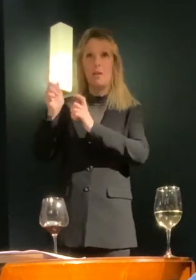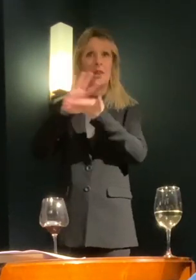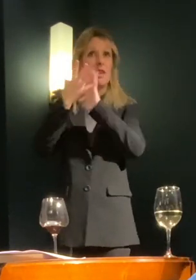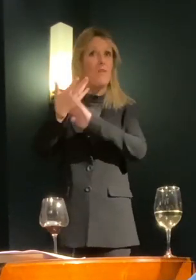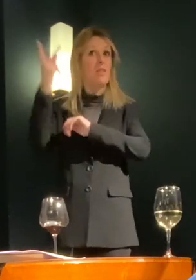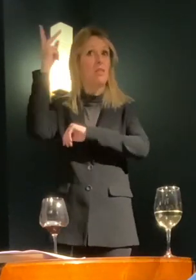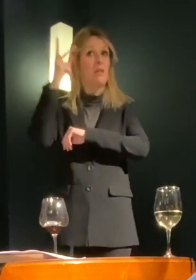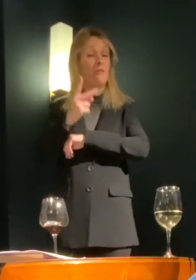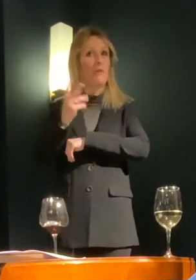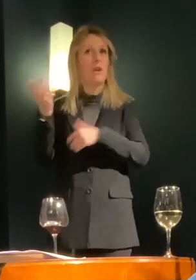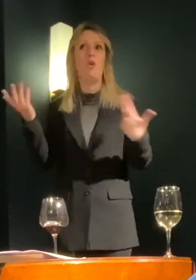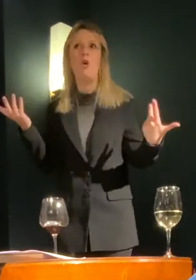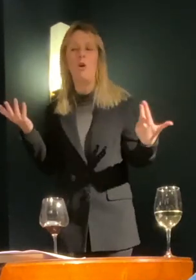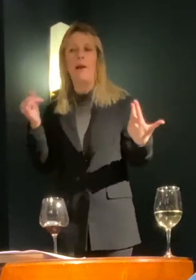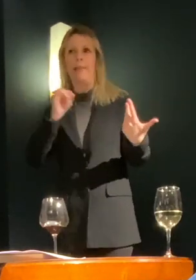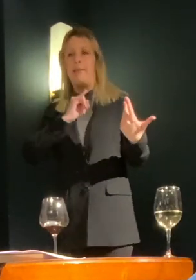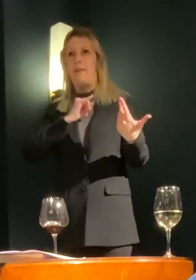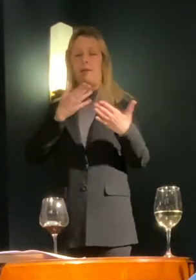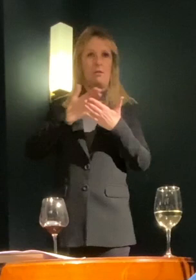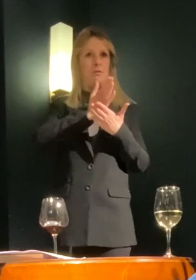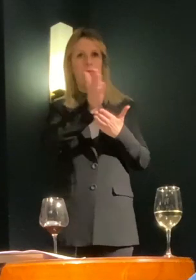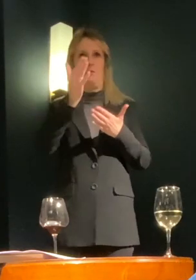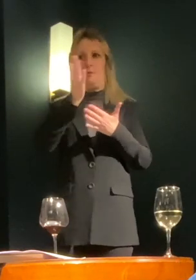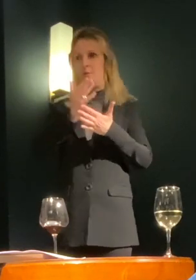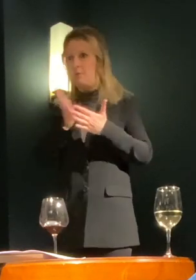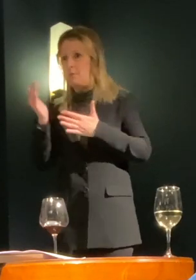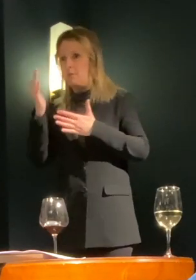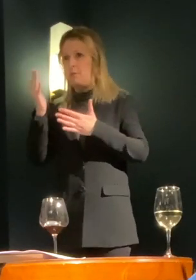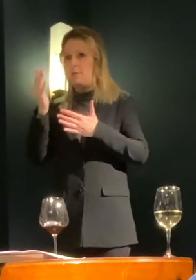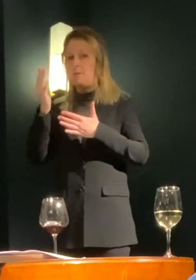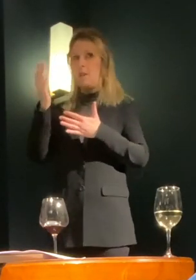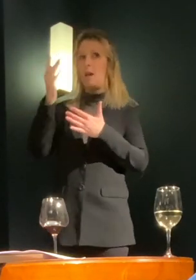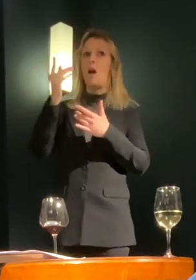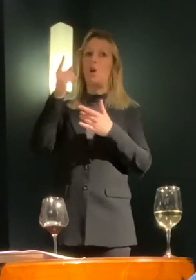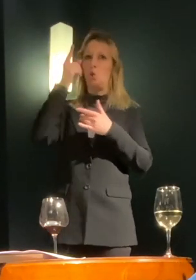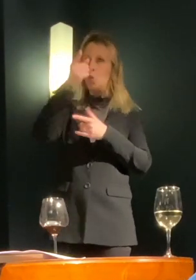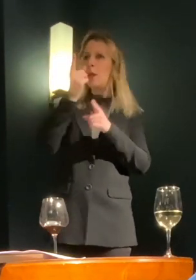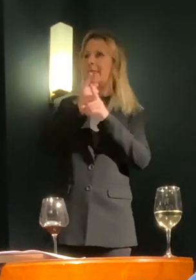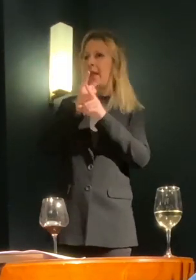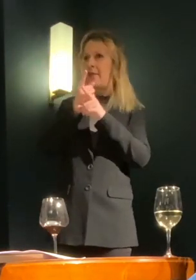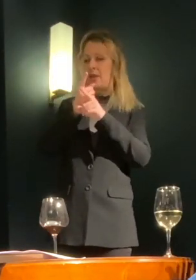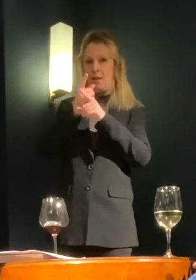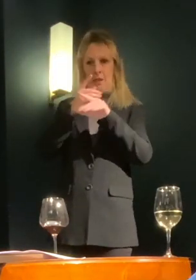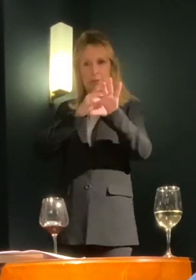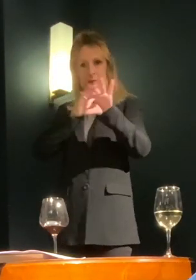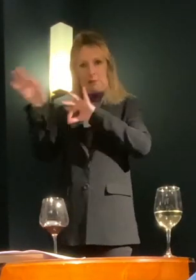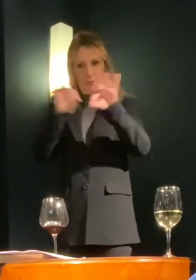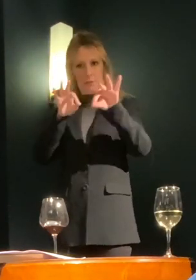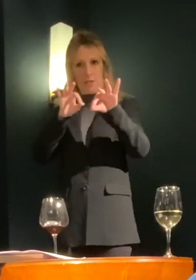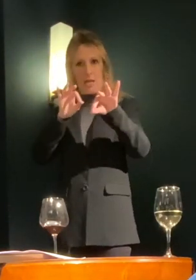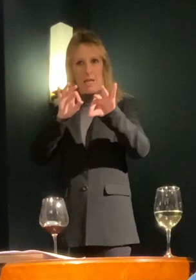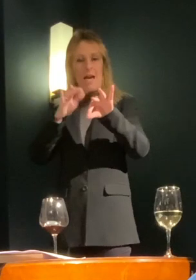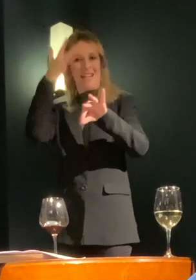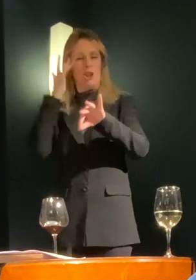e quindi queste identità cominciano ad andare in direzioni diverse, e tu, se non riesci a tenerle a bada, ti disgreghi, che è quello che succede a